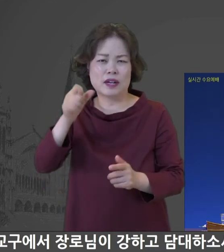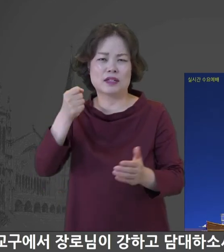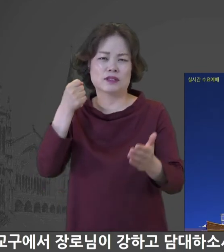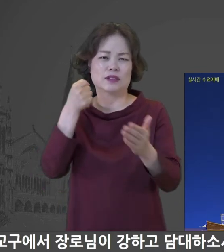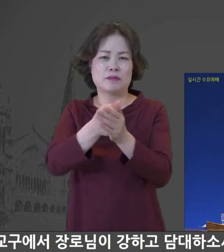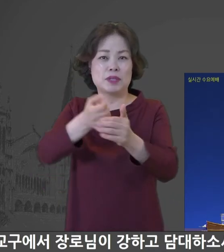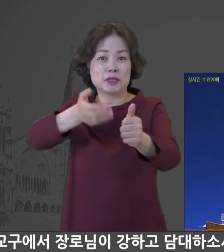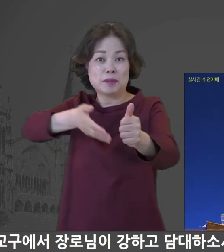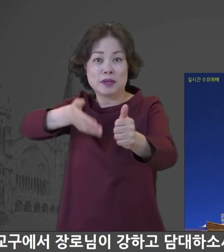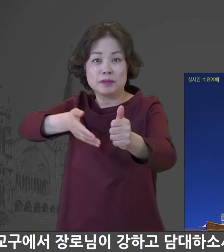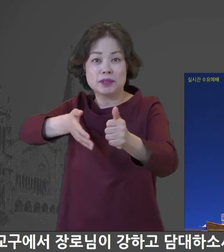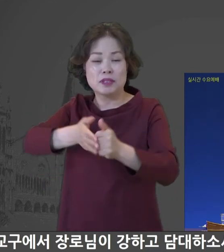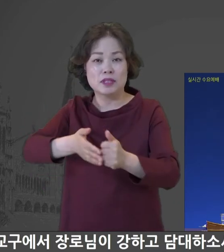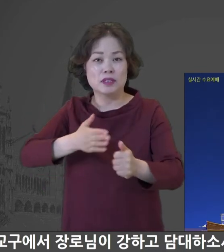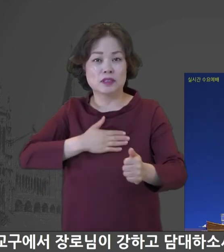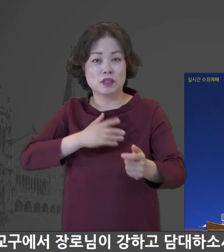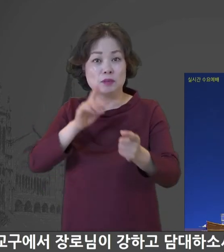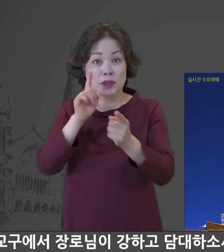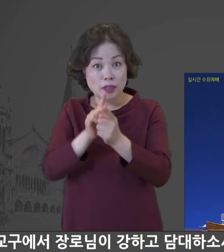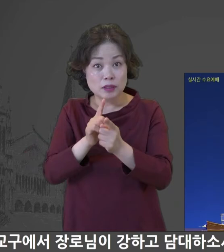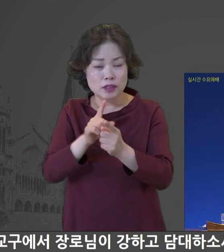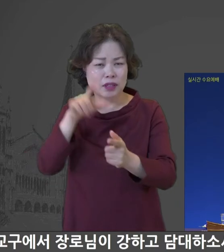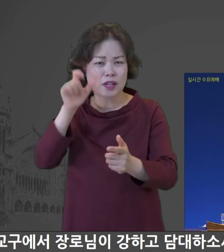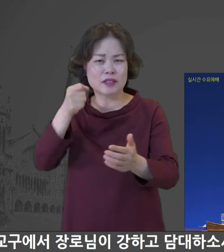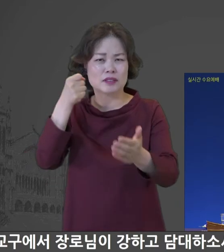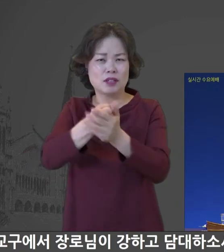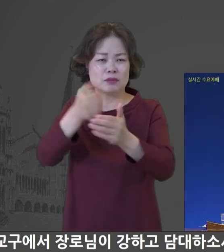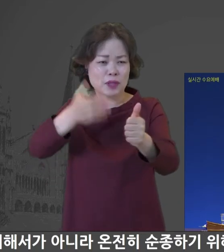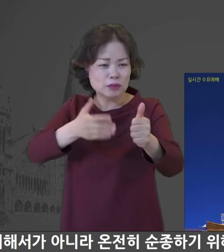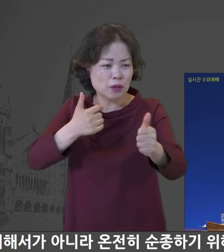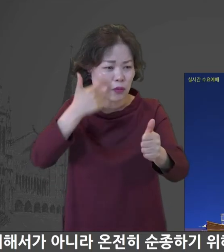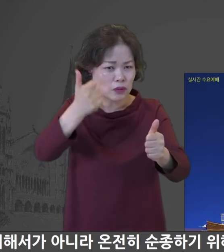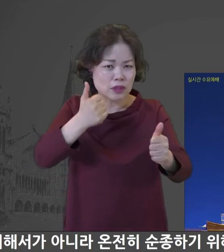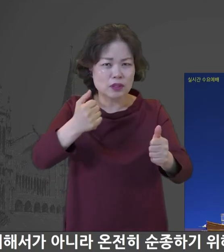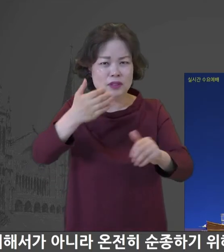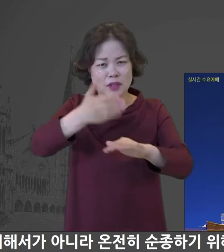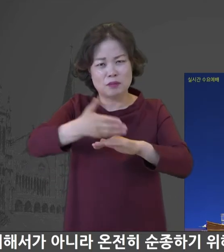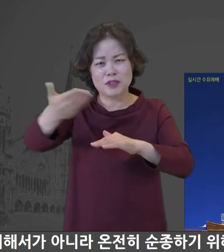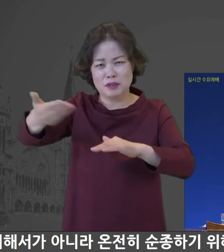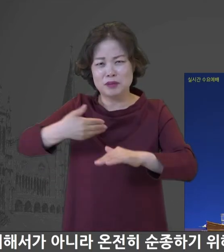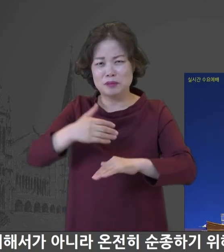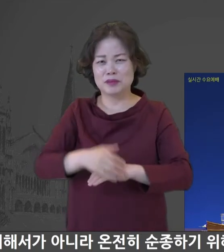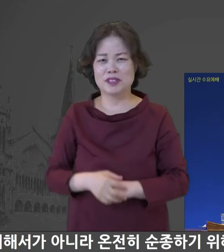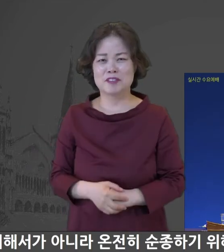담대합시다. 저를 만나시면은 강하고 담대하세요 목사님 하면 참 감사하겠습니다.